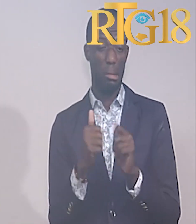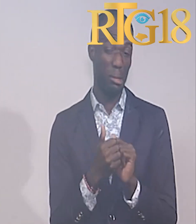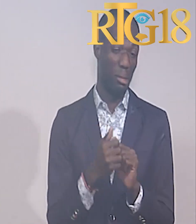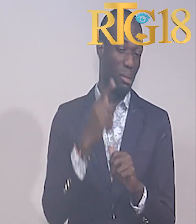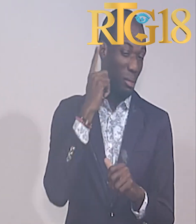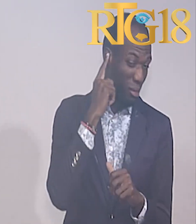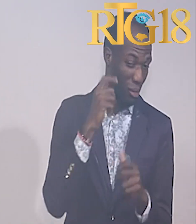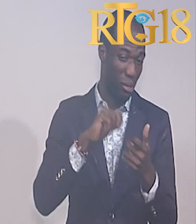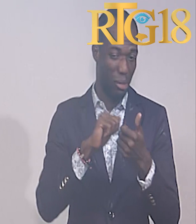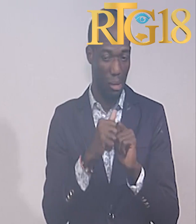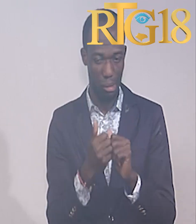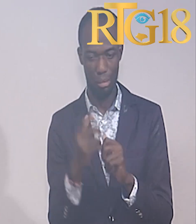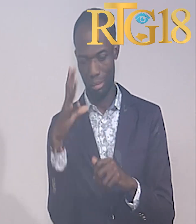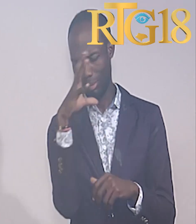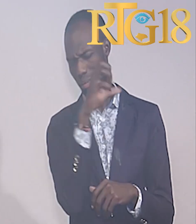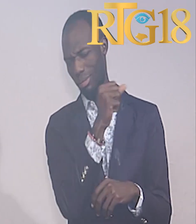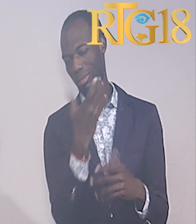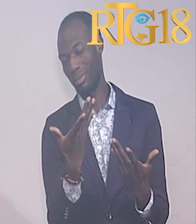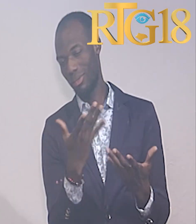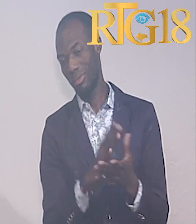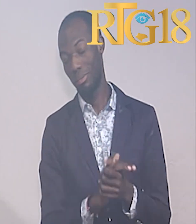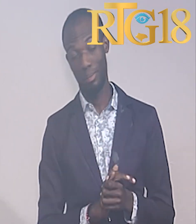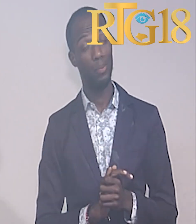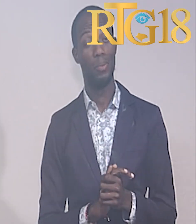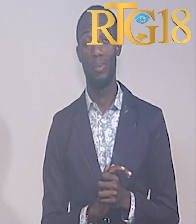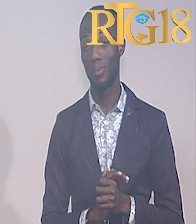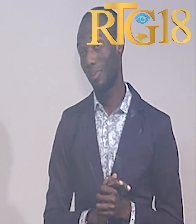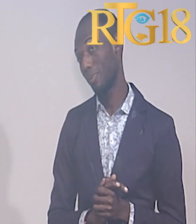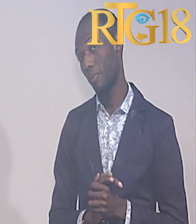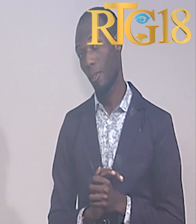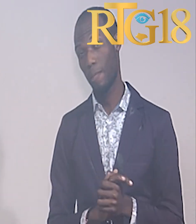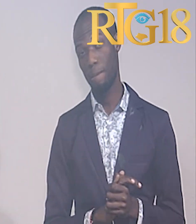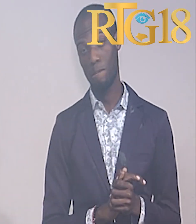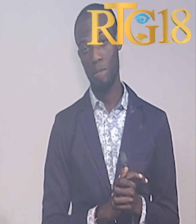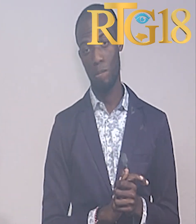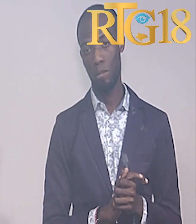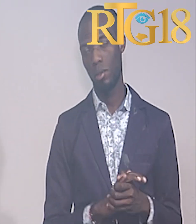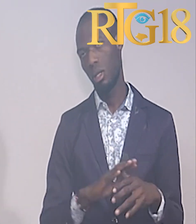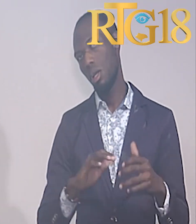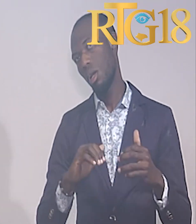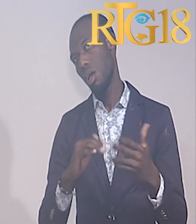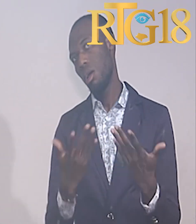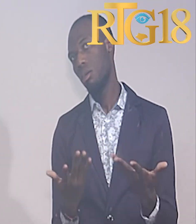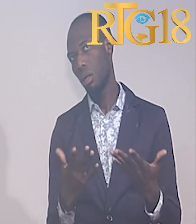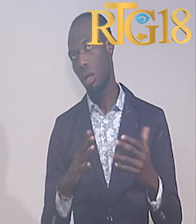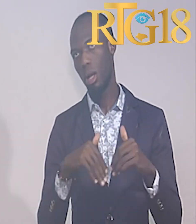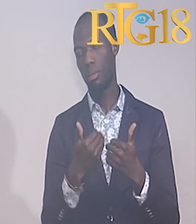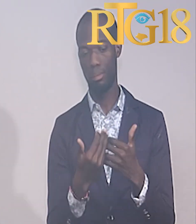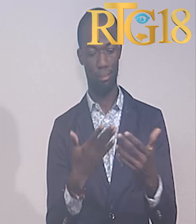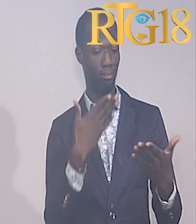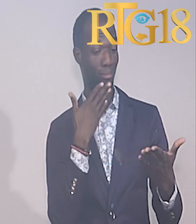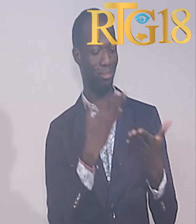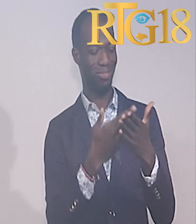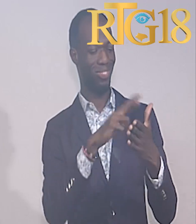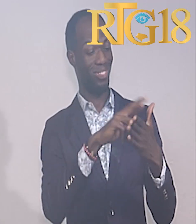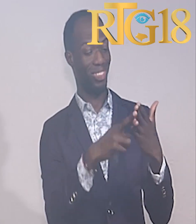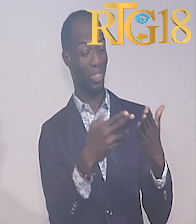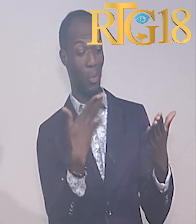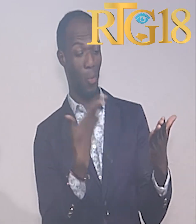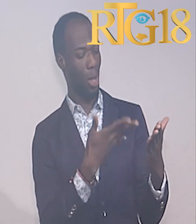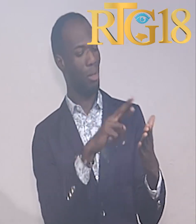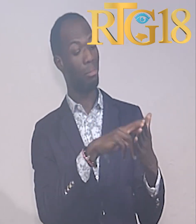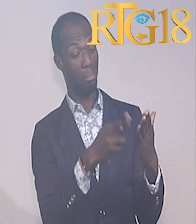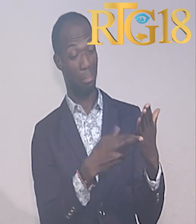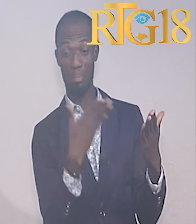auditive de manière générale. En termes de retombées, en termes de résultats espérés ou